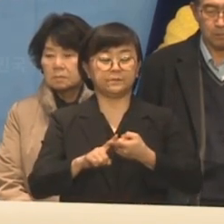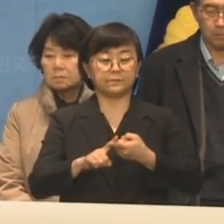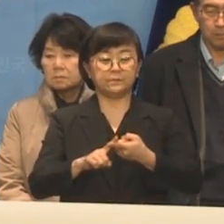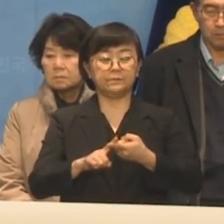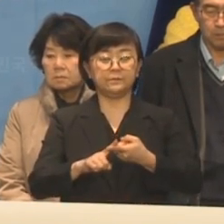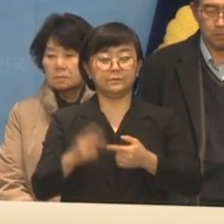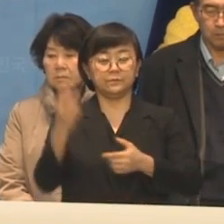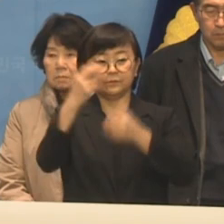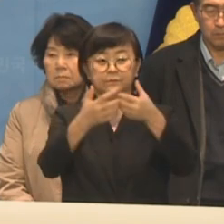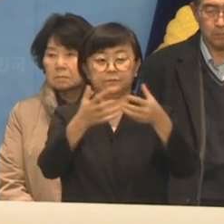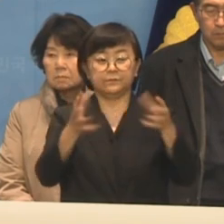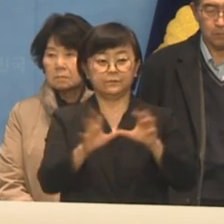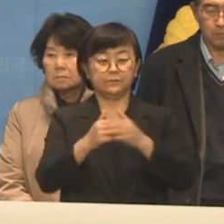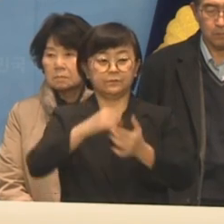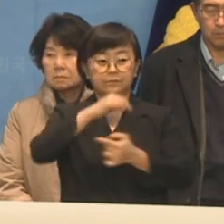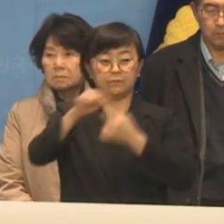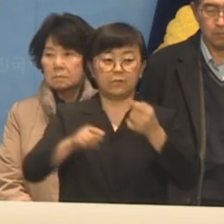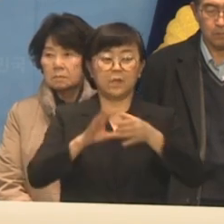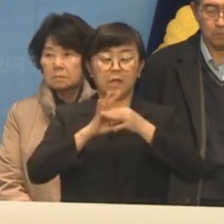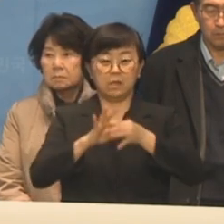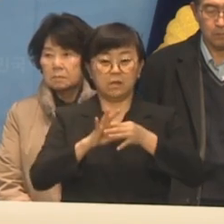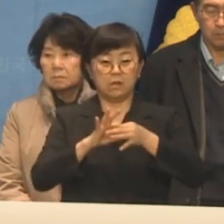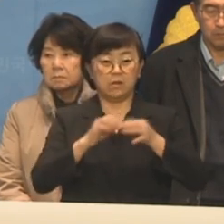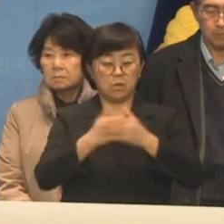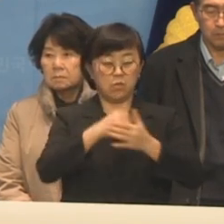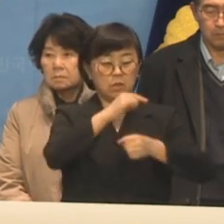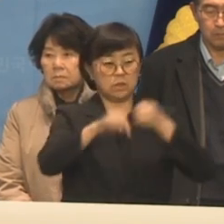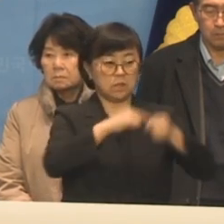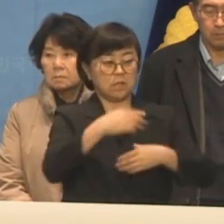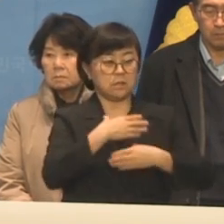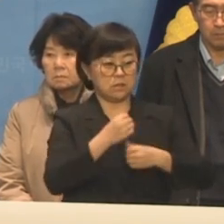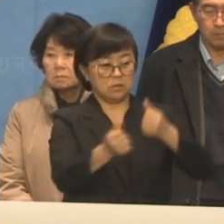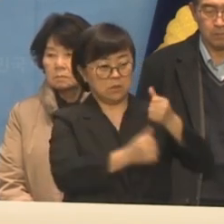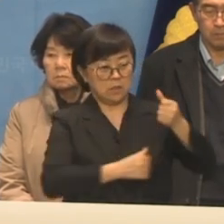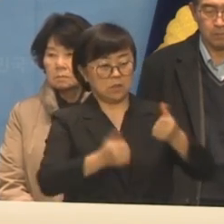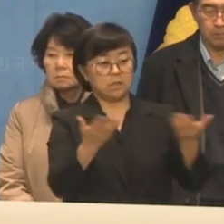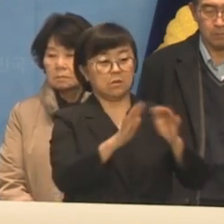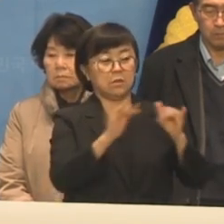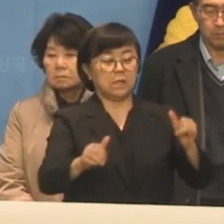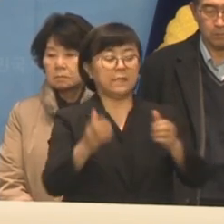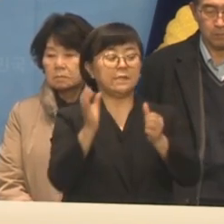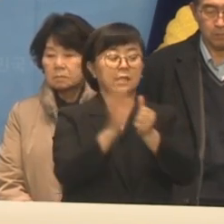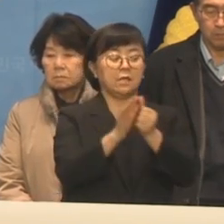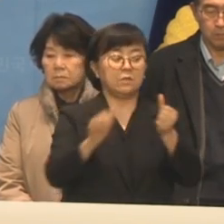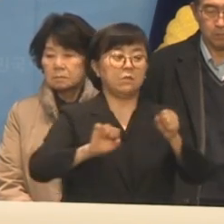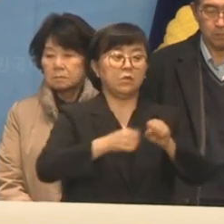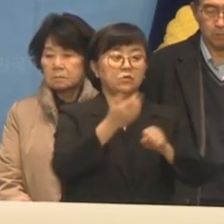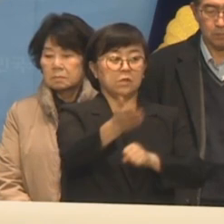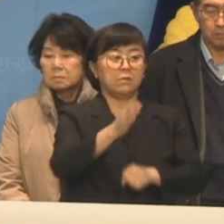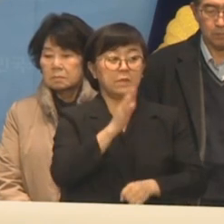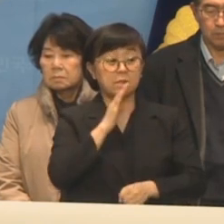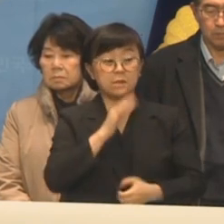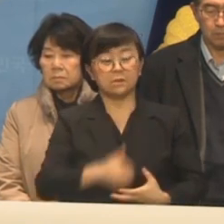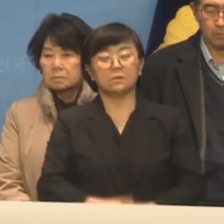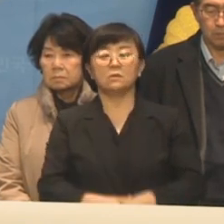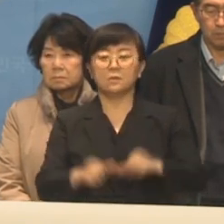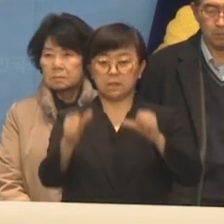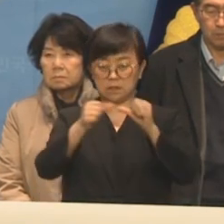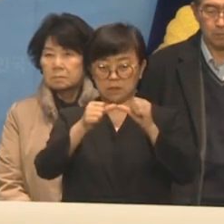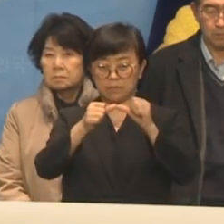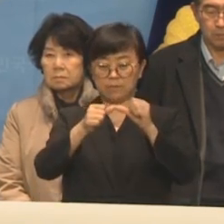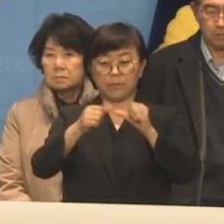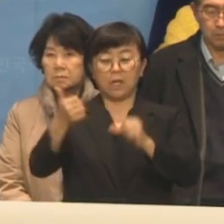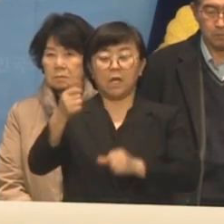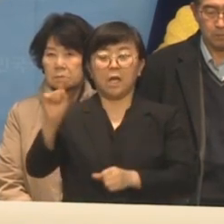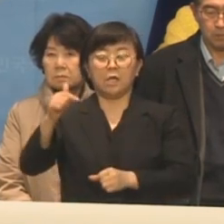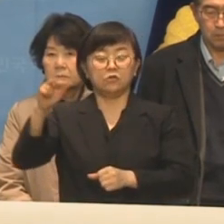따라서 조사단 운영에 관여한 원안위 직원들과 책임자는 처벌해야 마땅할 것입니다. 다섯째,